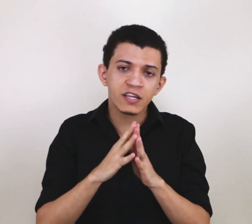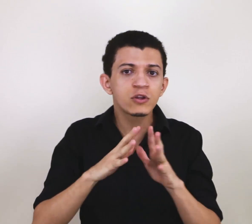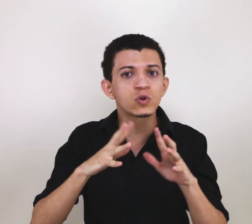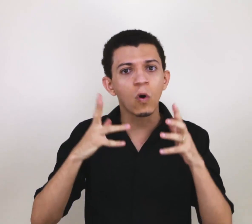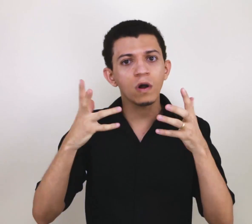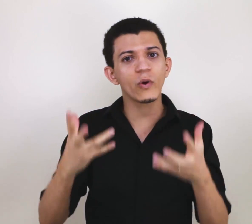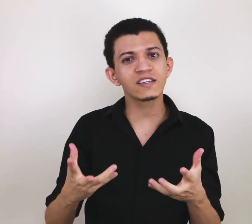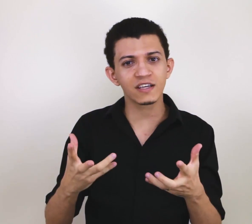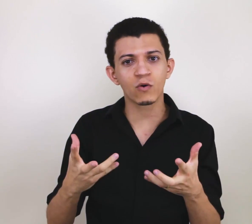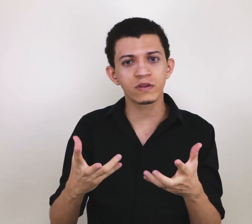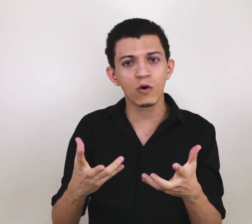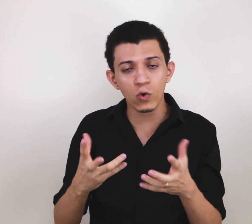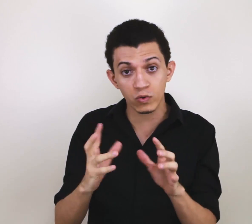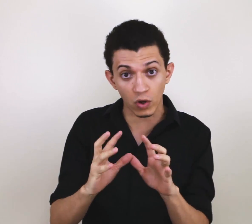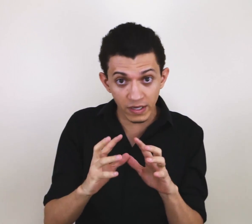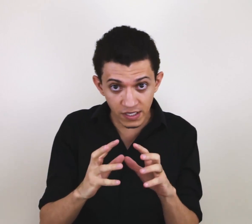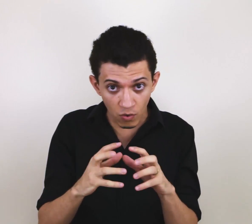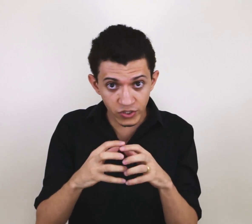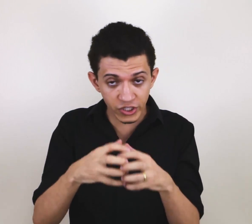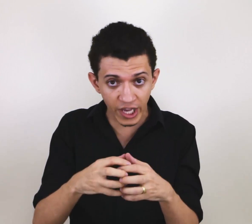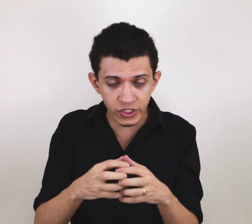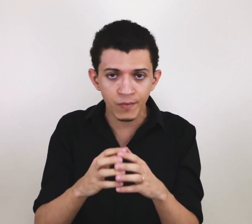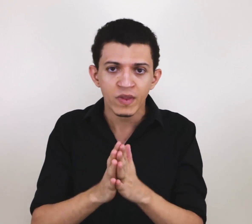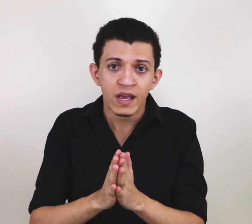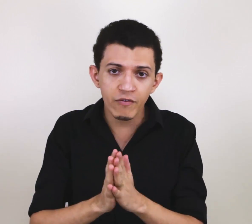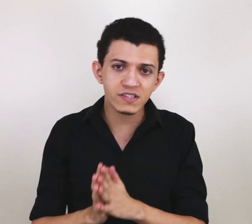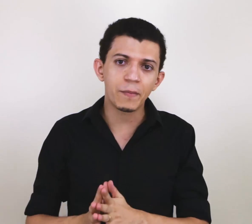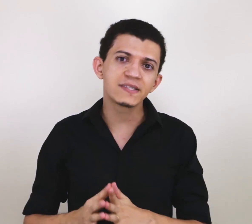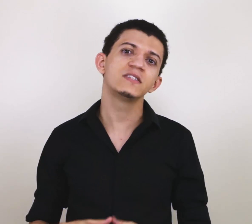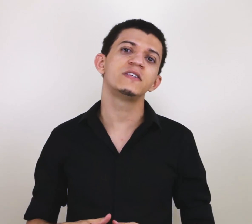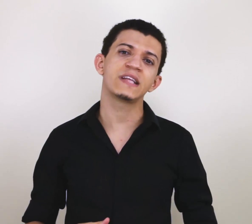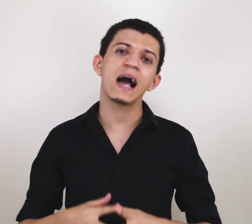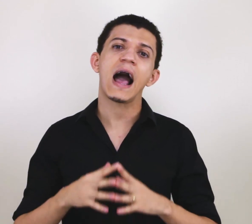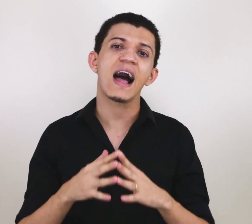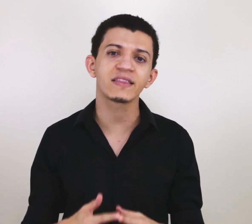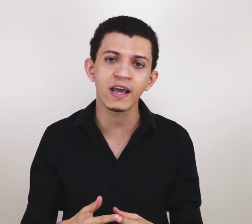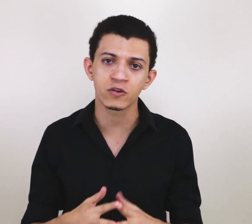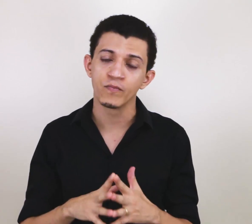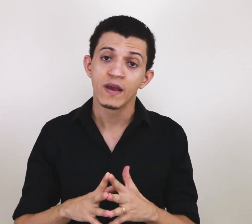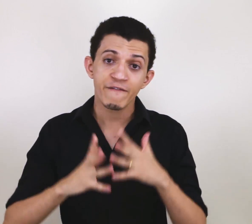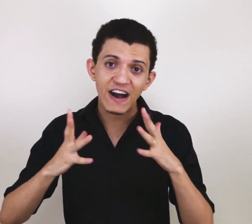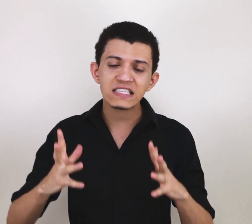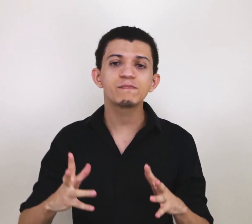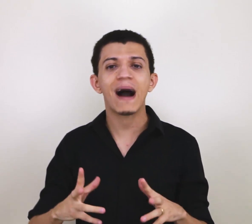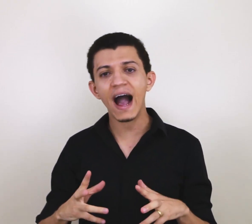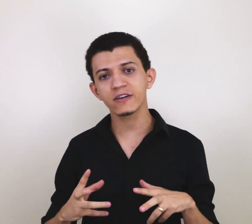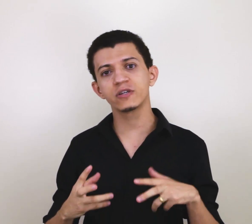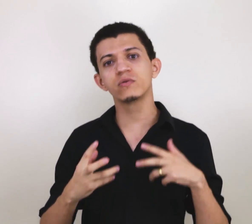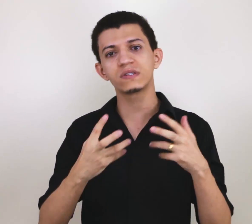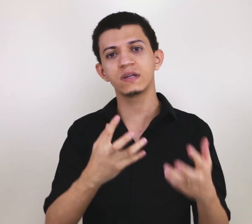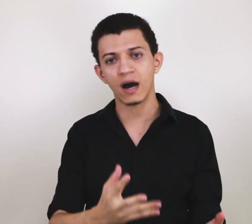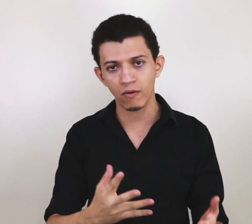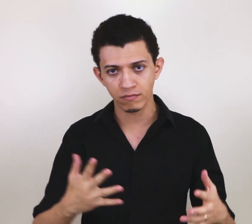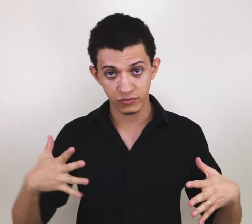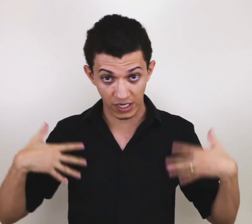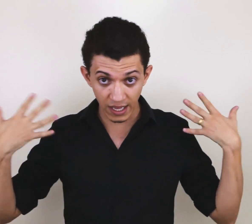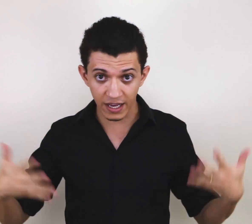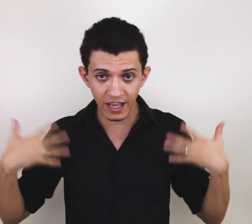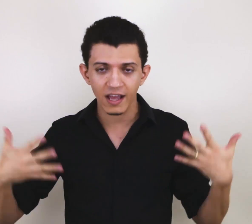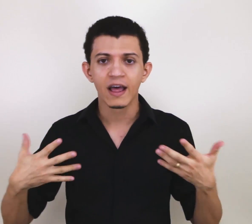tem todo esse conteúdo, todo esse contingente que você precisa de estar atento. Faz parte do sinal de alegria